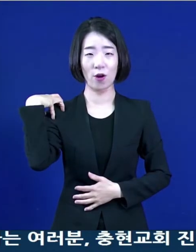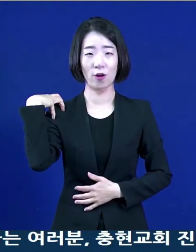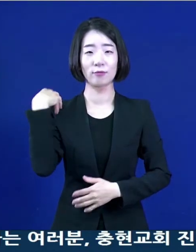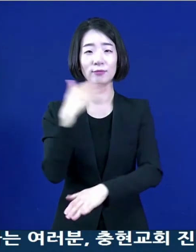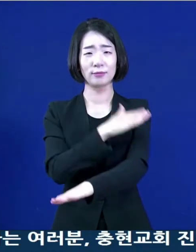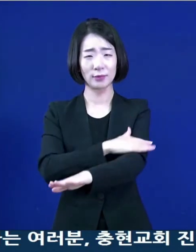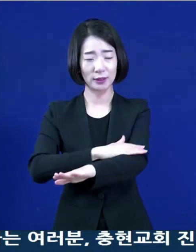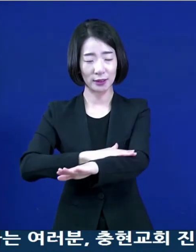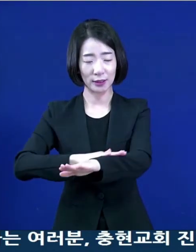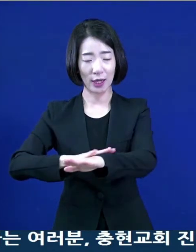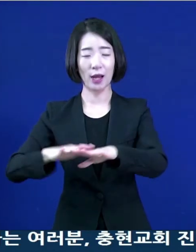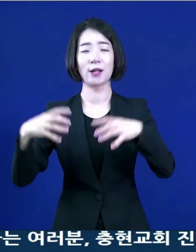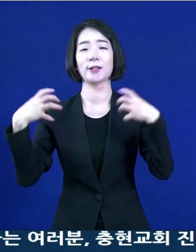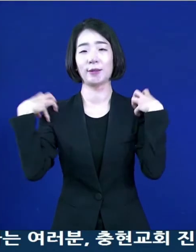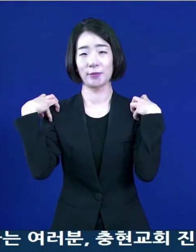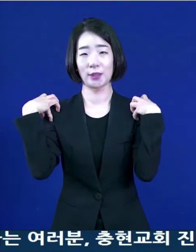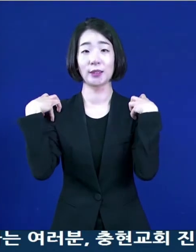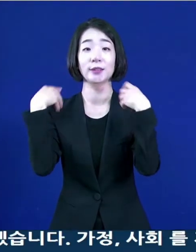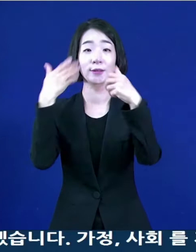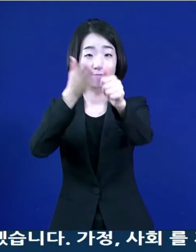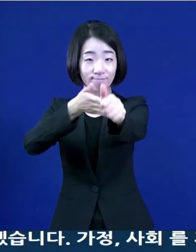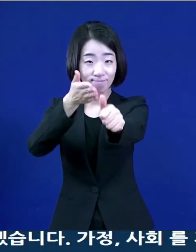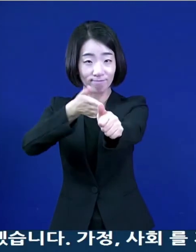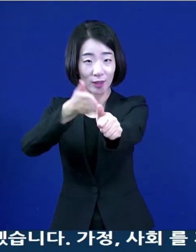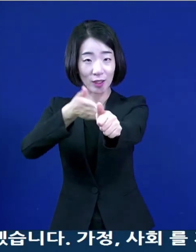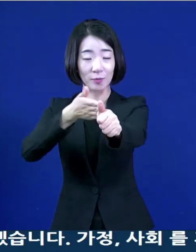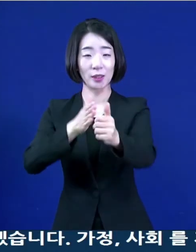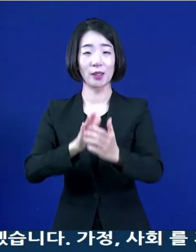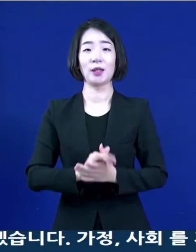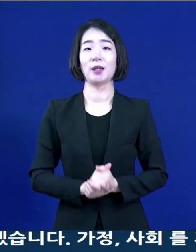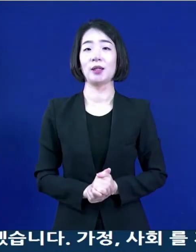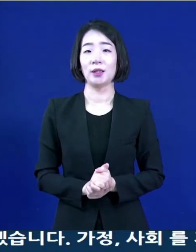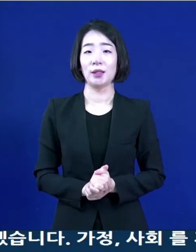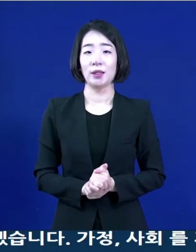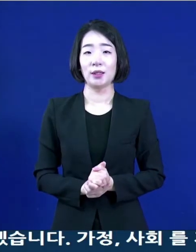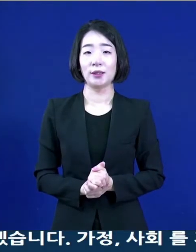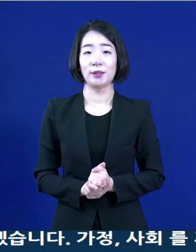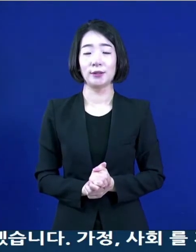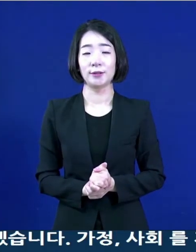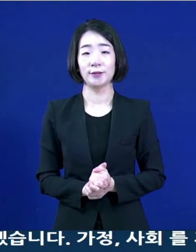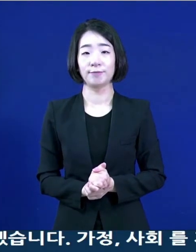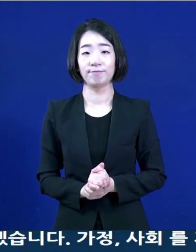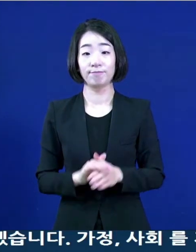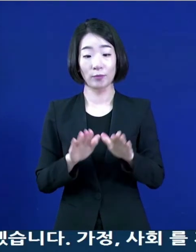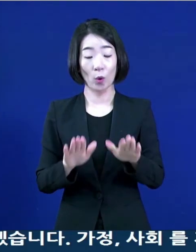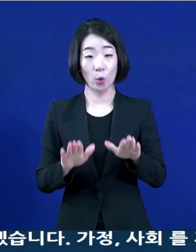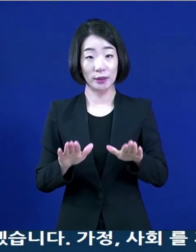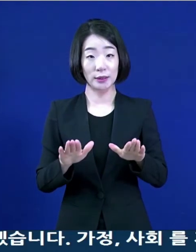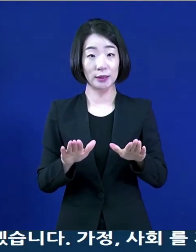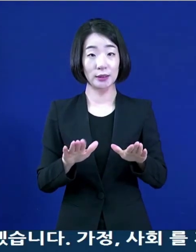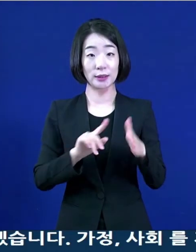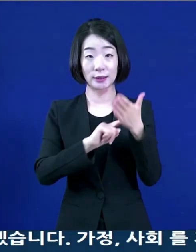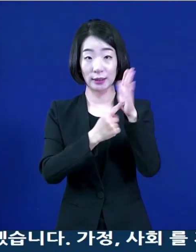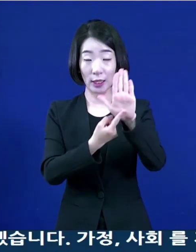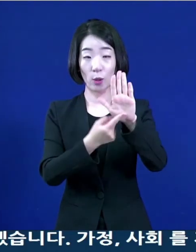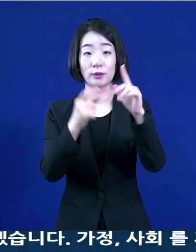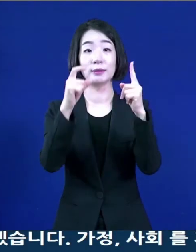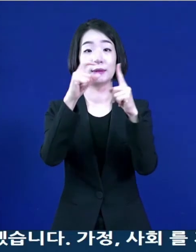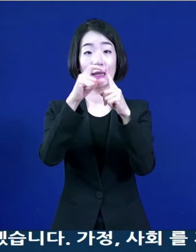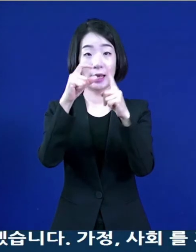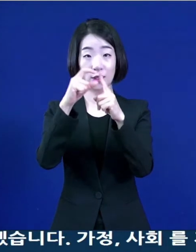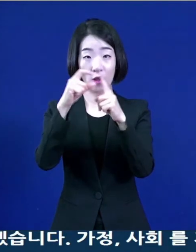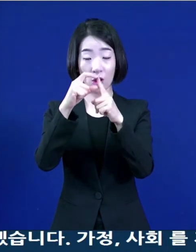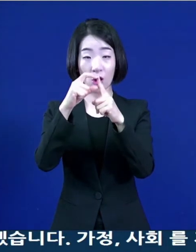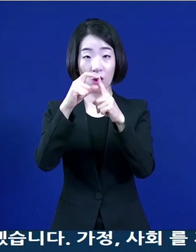안에서 소망합니다. 세 번째, 이 본문에 나오는 여러 단어들이 공통적으로 보여주고